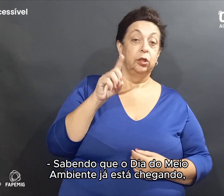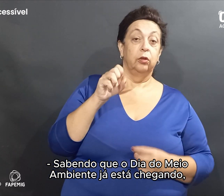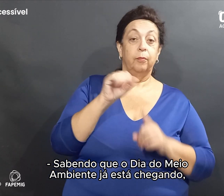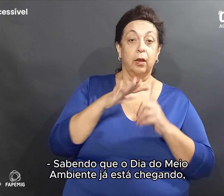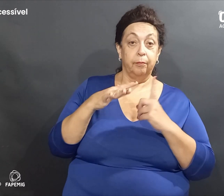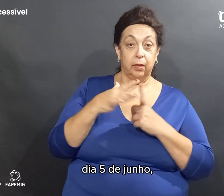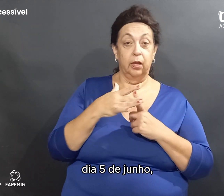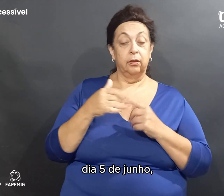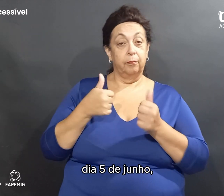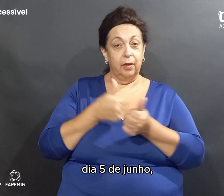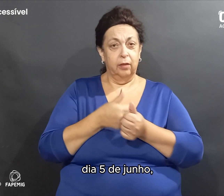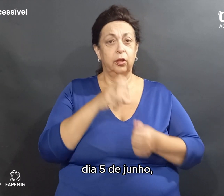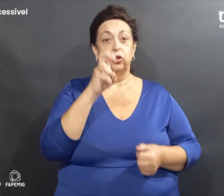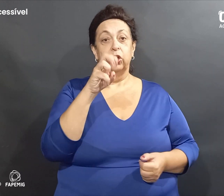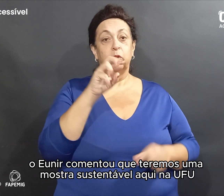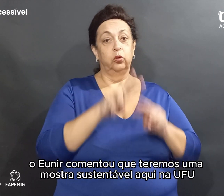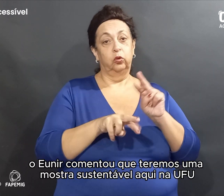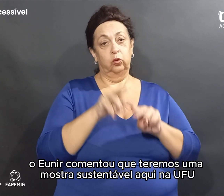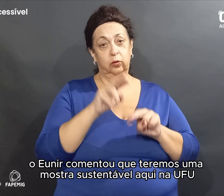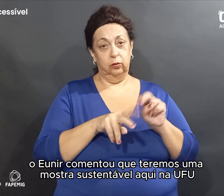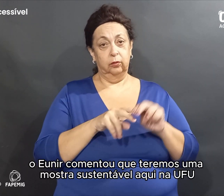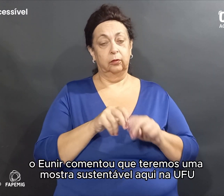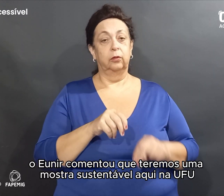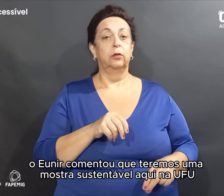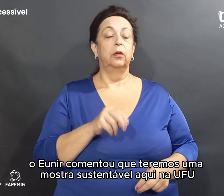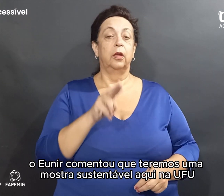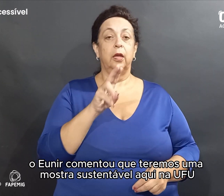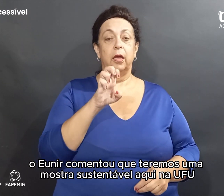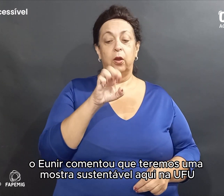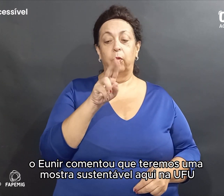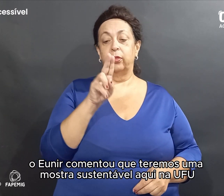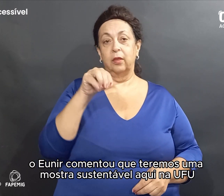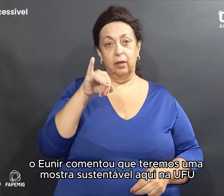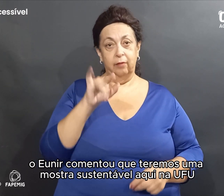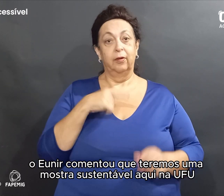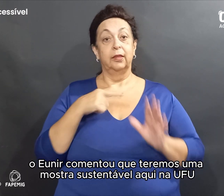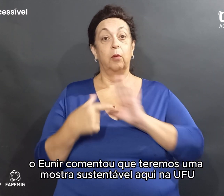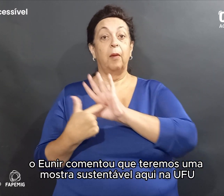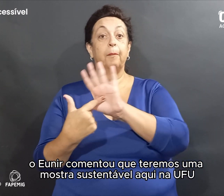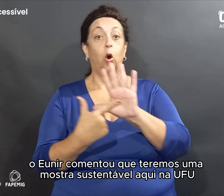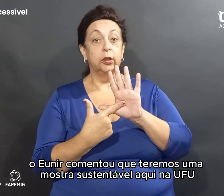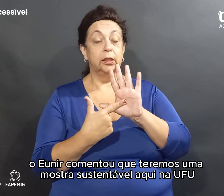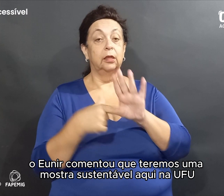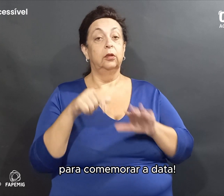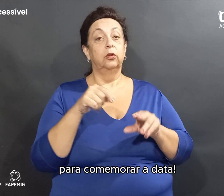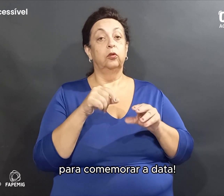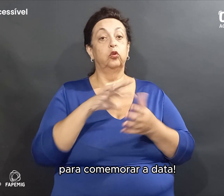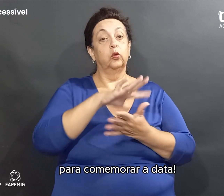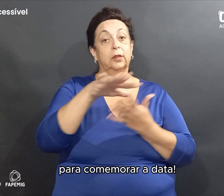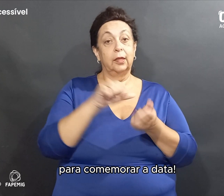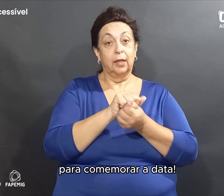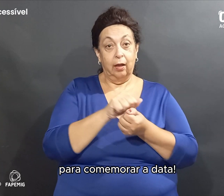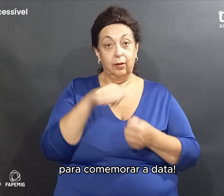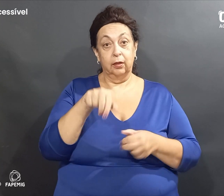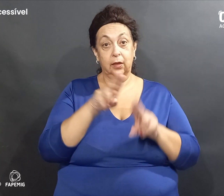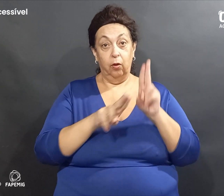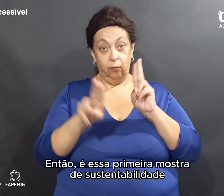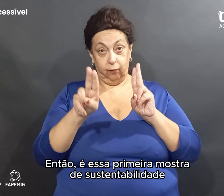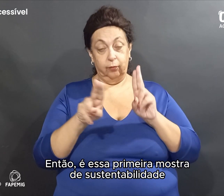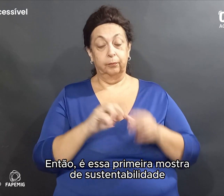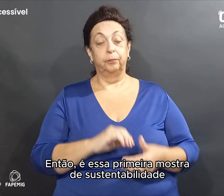está chegando, dia 5 de junho, o Eunir comentou que teremos uma mostra sustentável aqui na UFO para comemorar a